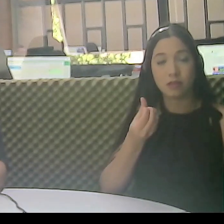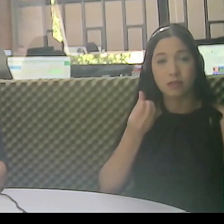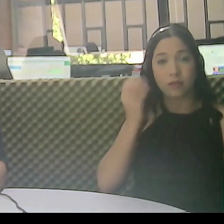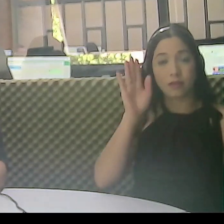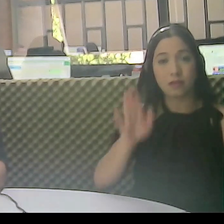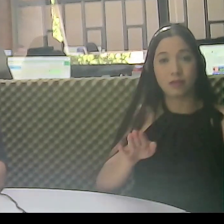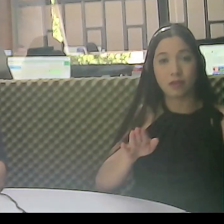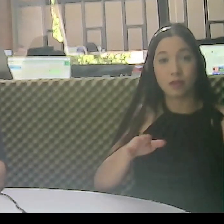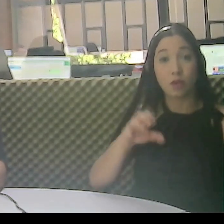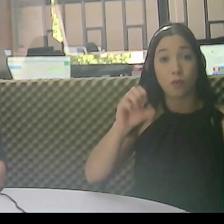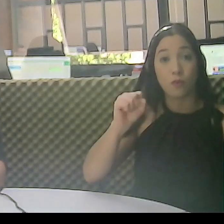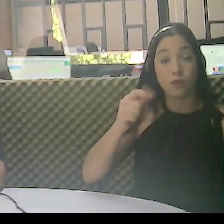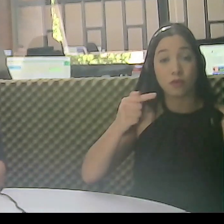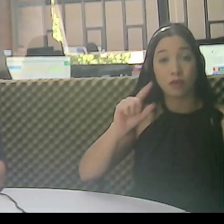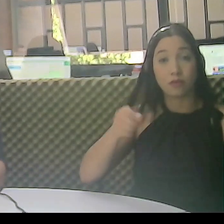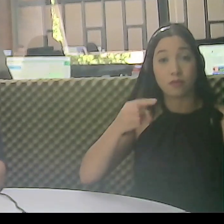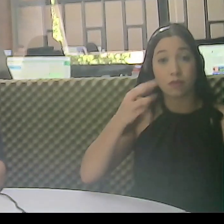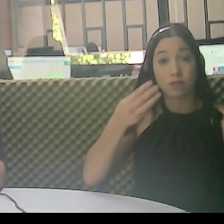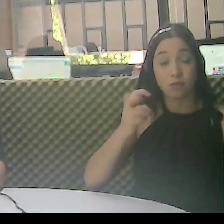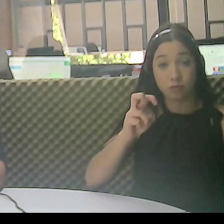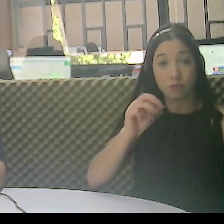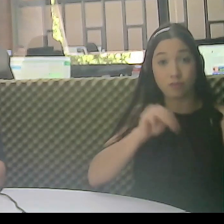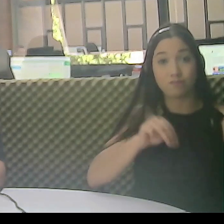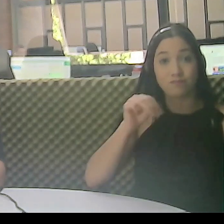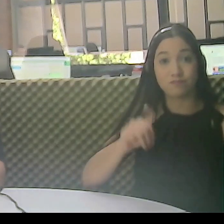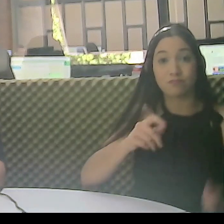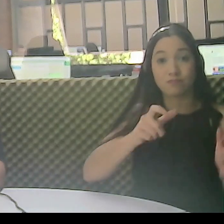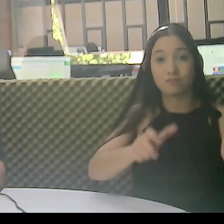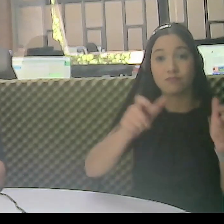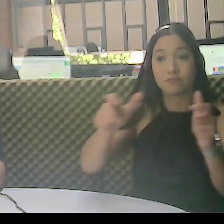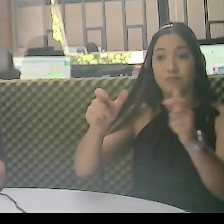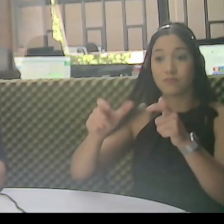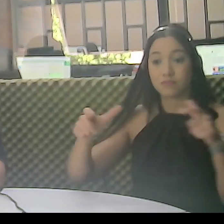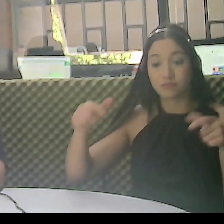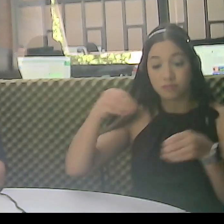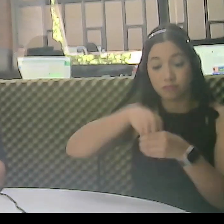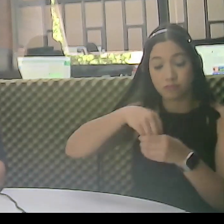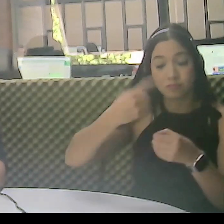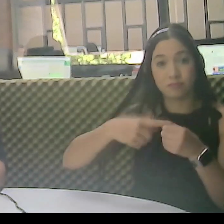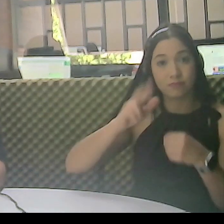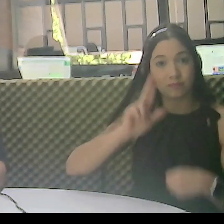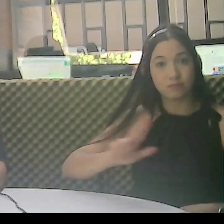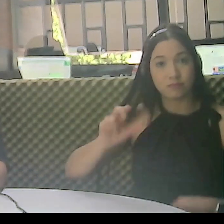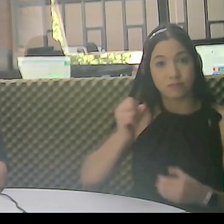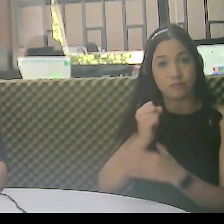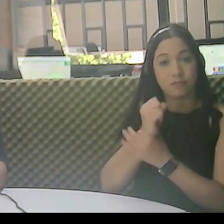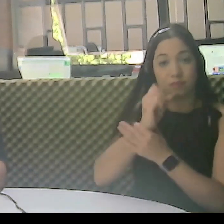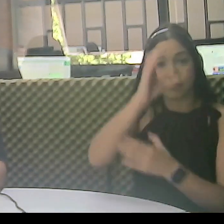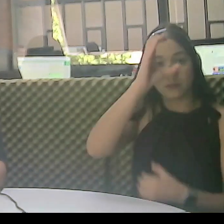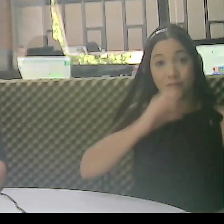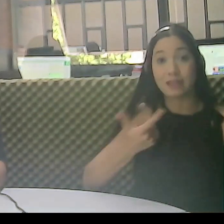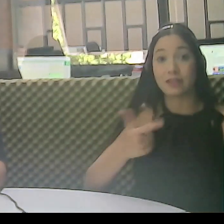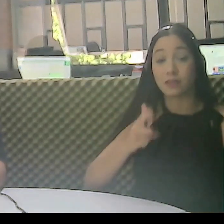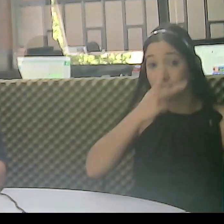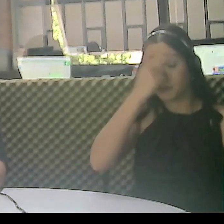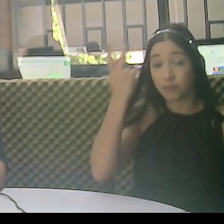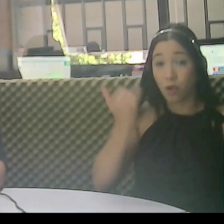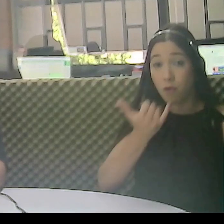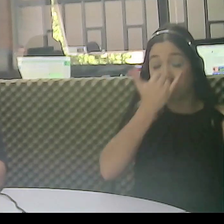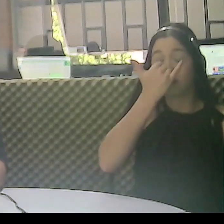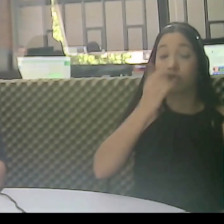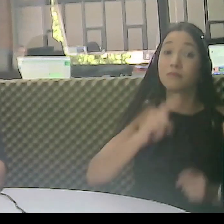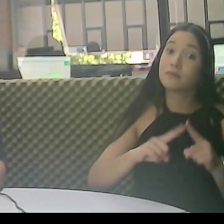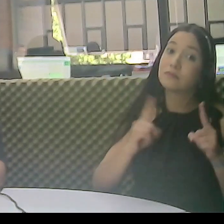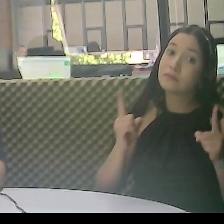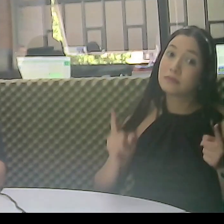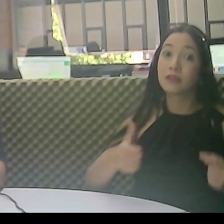atingiu 87,5 milímetros em alguns pontos de Uberlândia. Segundo a Defesa Civil, não houve registro de feridos, mas ao